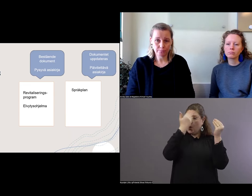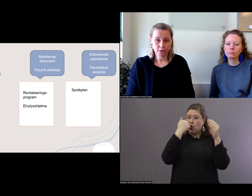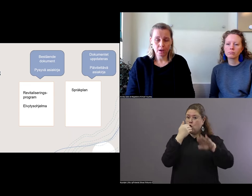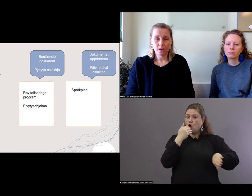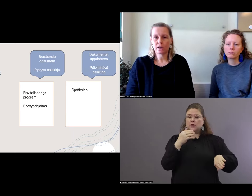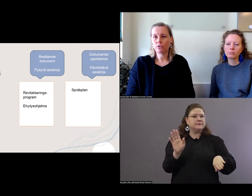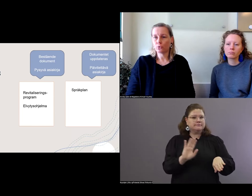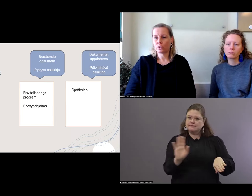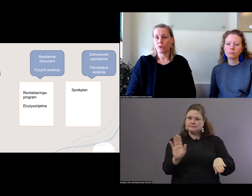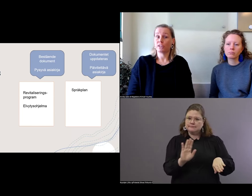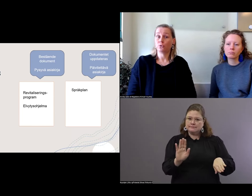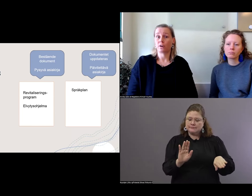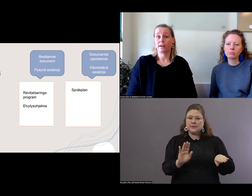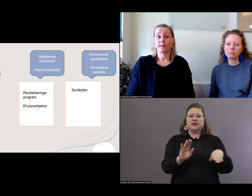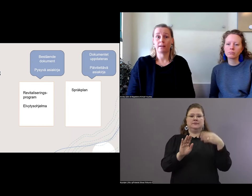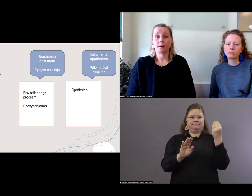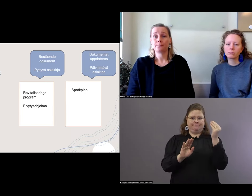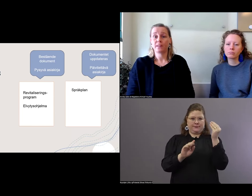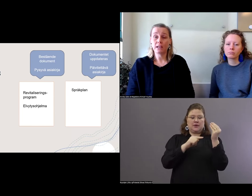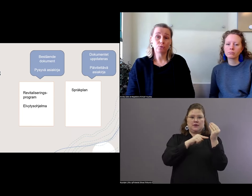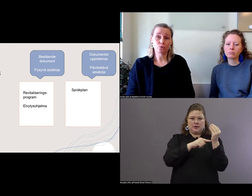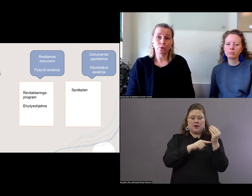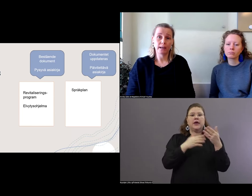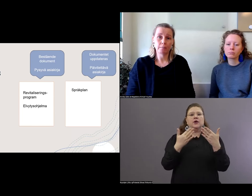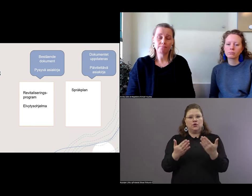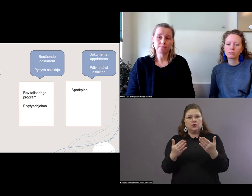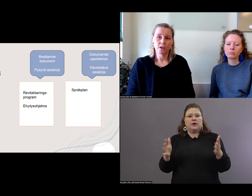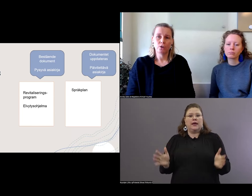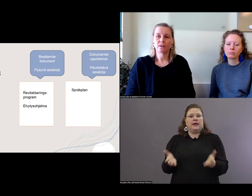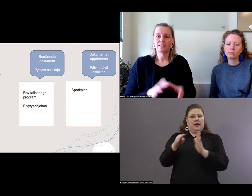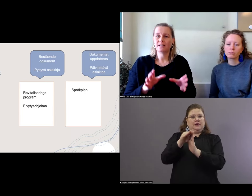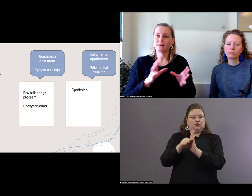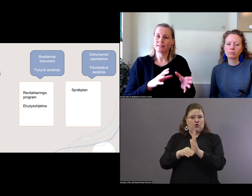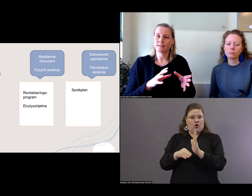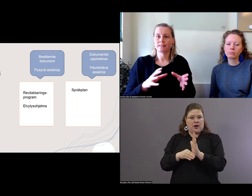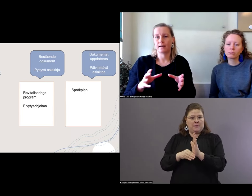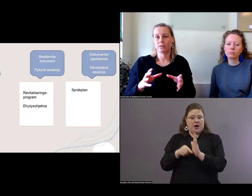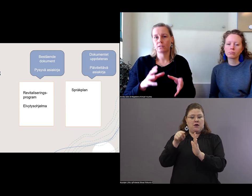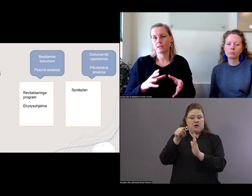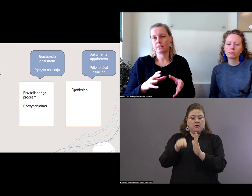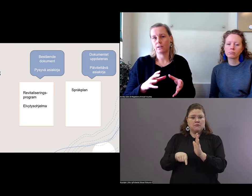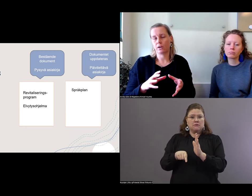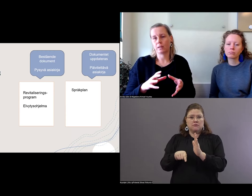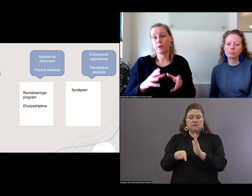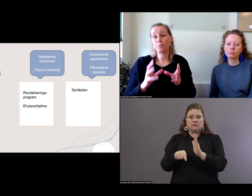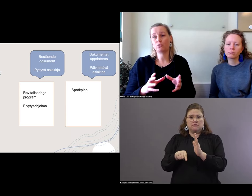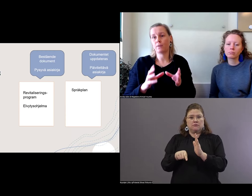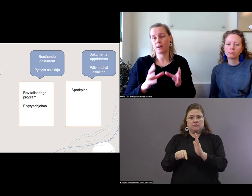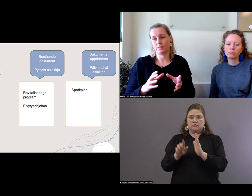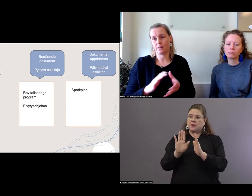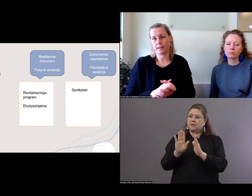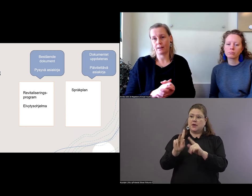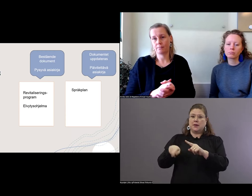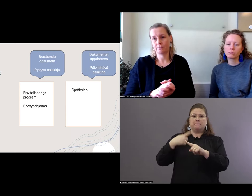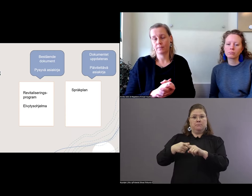pois. Tarkoituksena olisi nyt rakentaa elvytysohjelma, joka sinänsä itsessään saa sitten olla tämmöinen